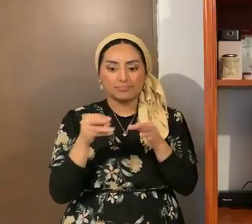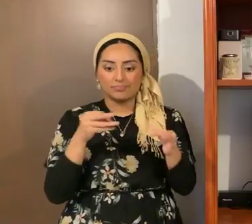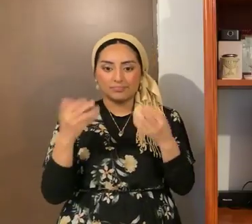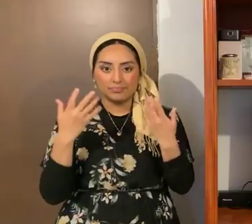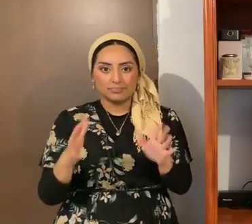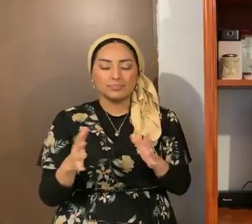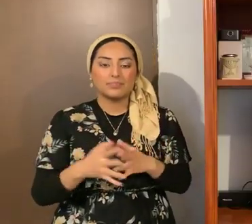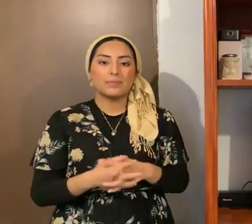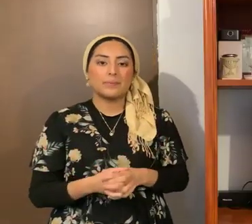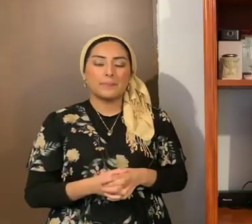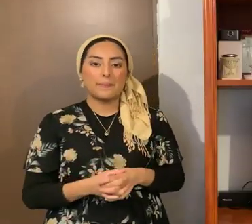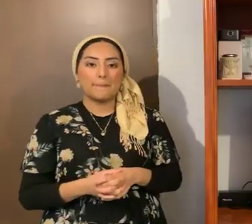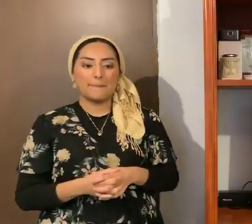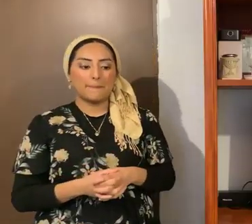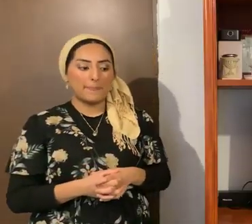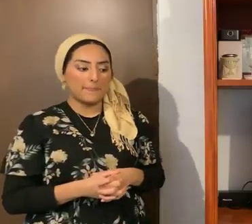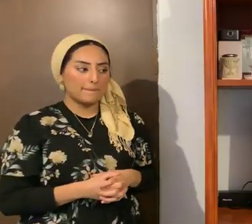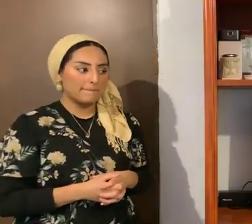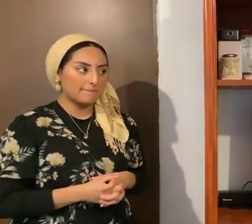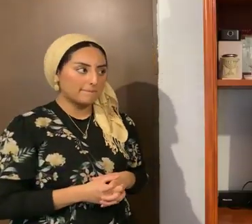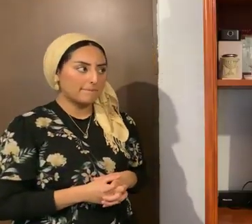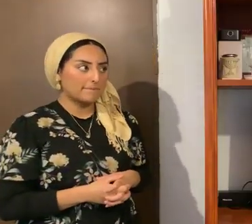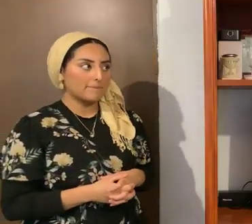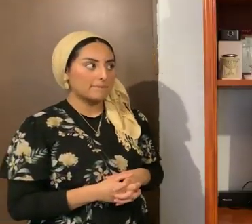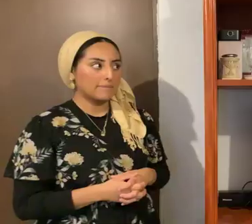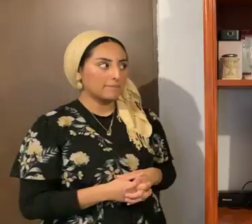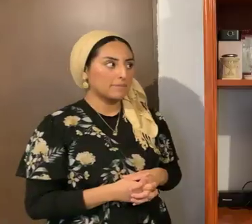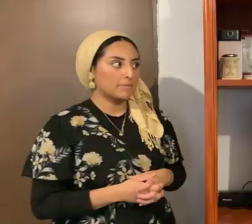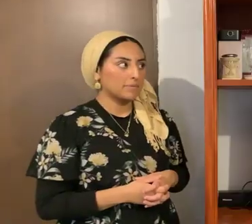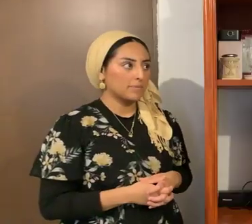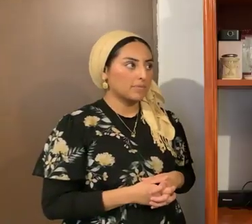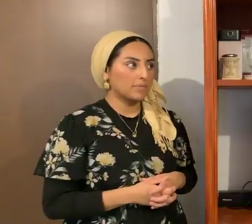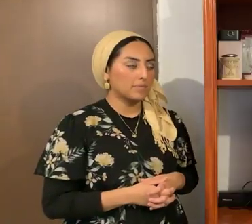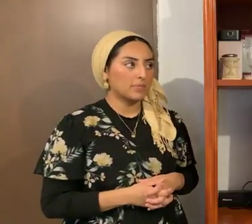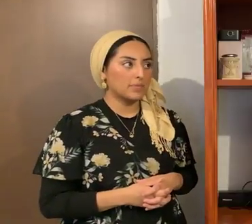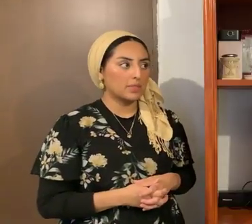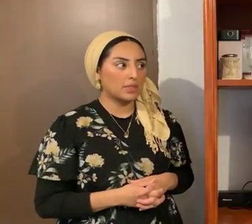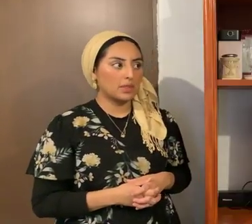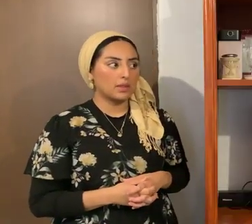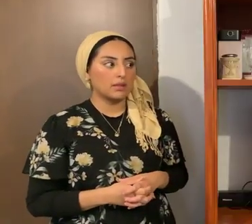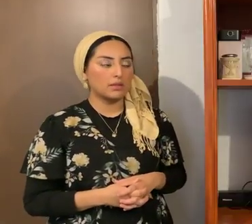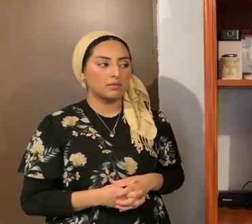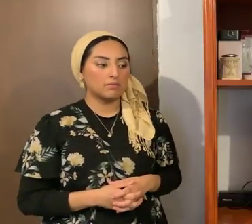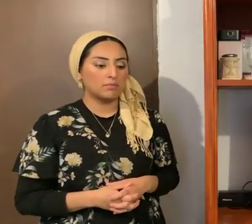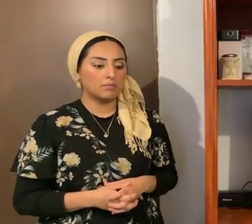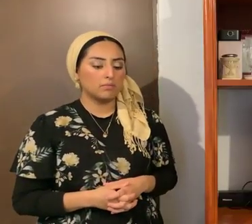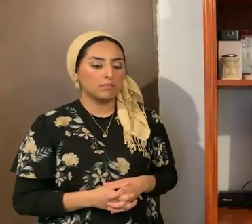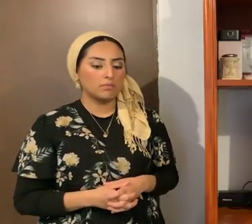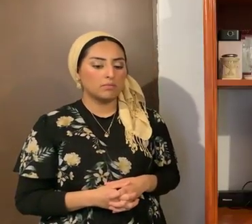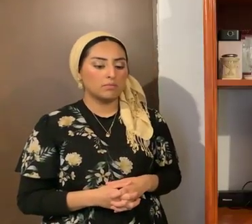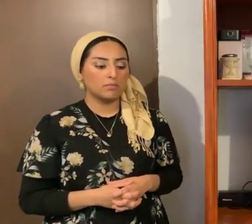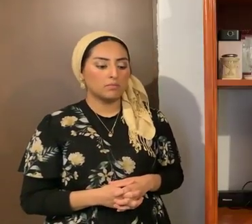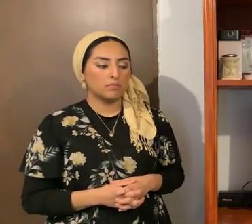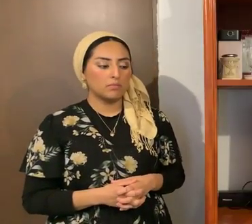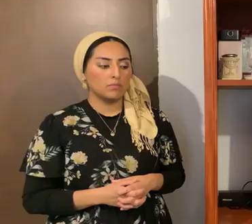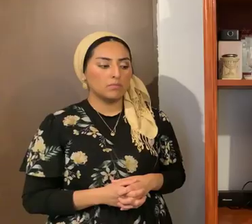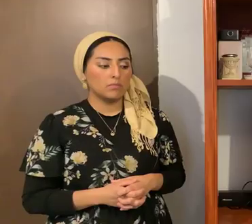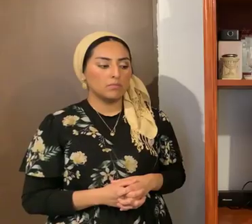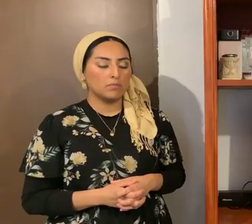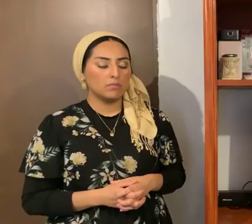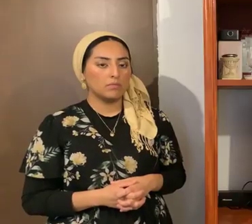carne que está en Gálatas, es característico del hombre. ¿Qué consejo le dio el consejero ese? Pregunta uno a